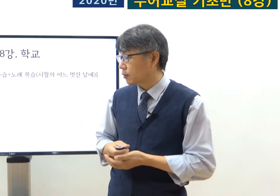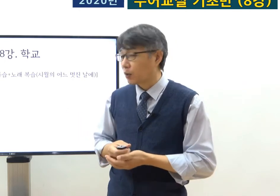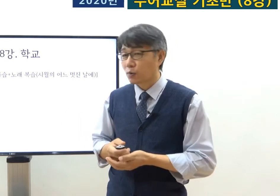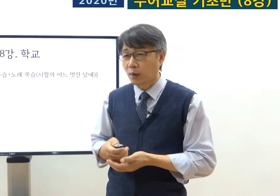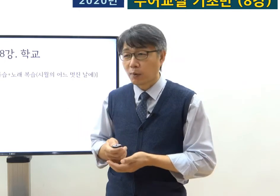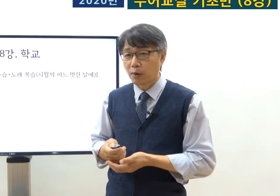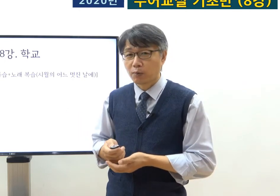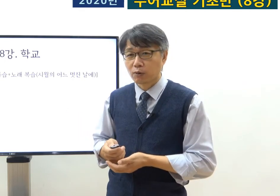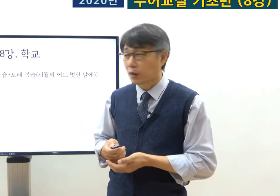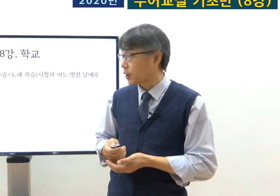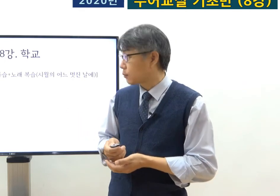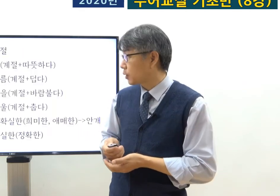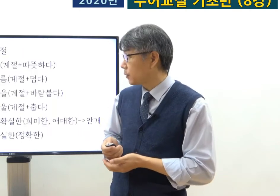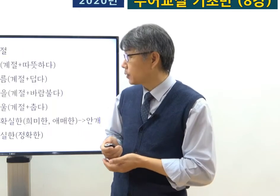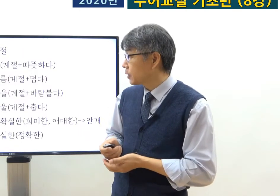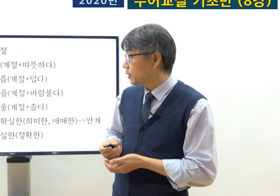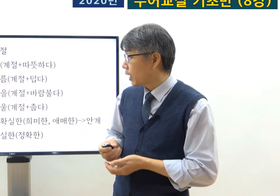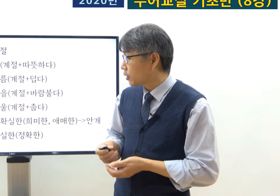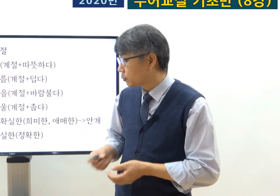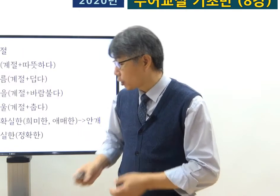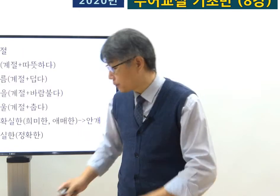내용을 한번 배워보도록 하겠습니다. 자, 그러면,